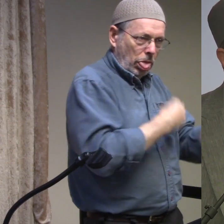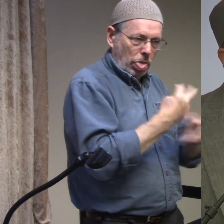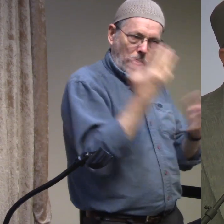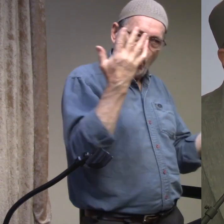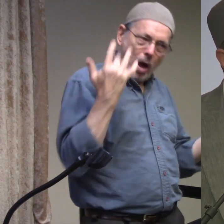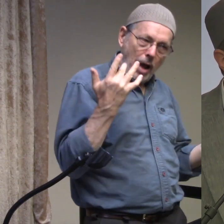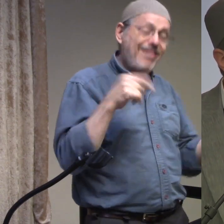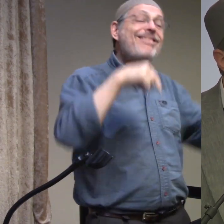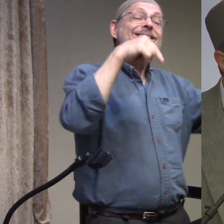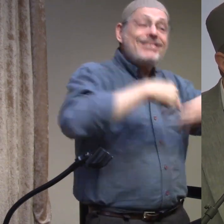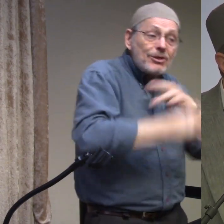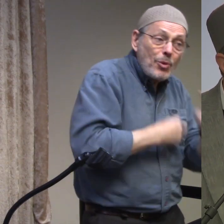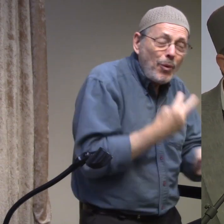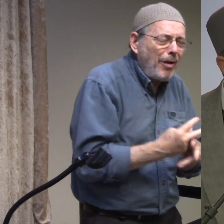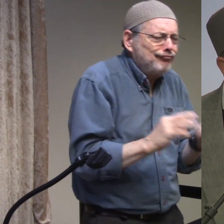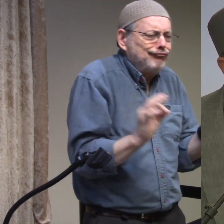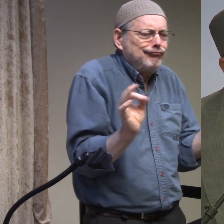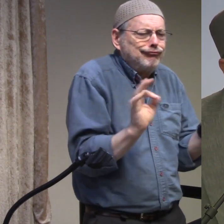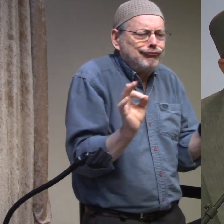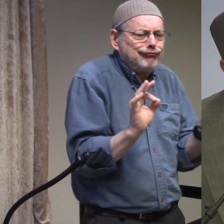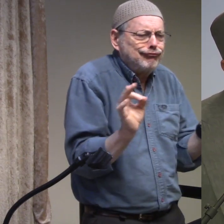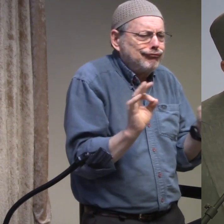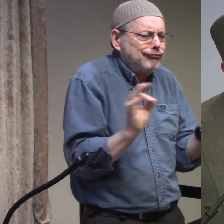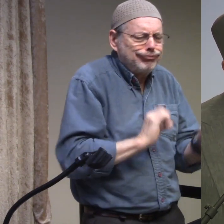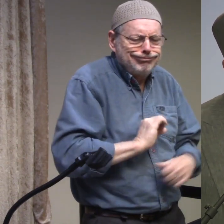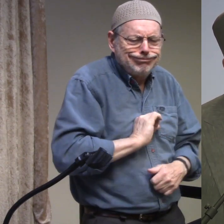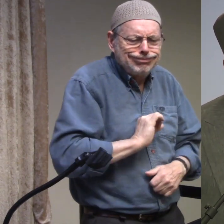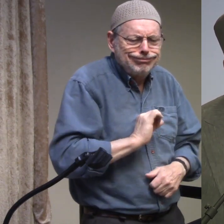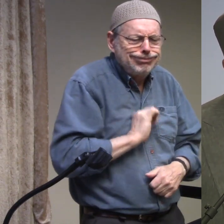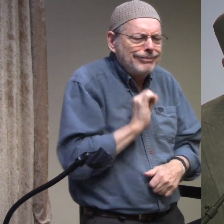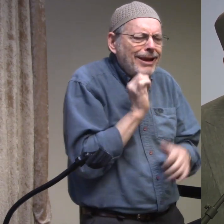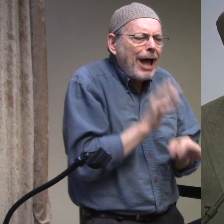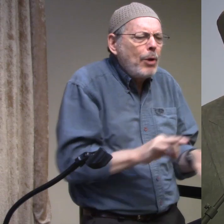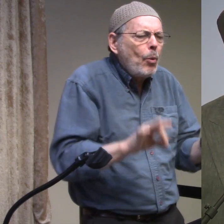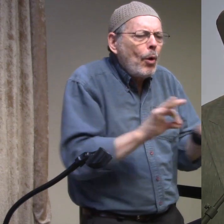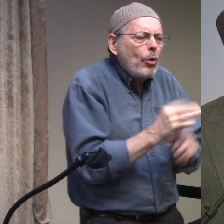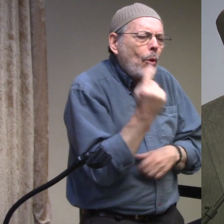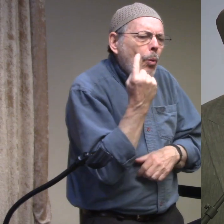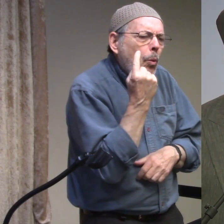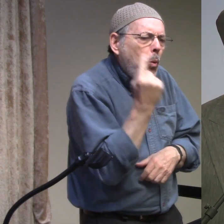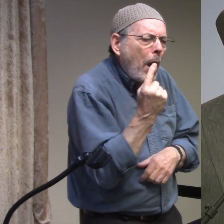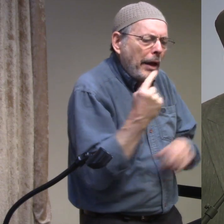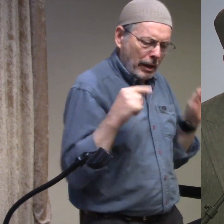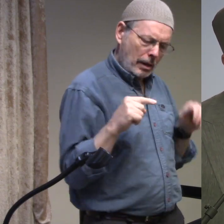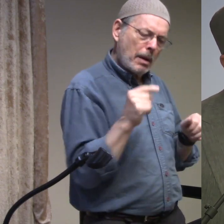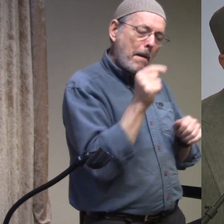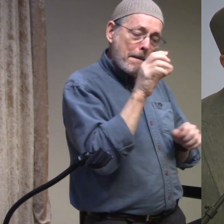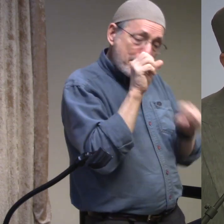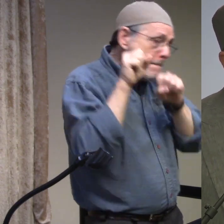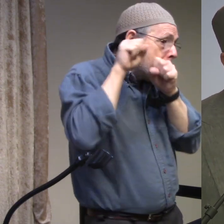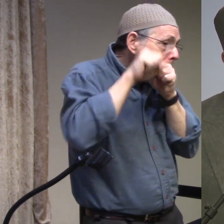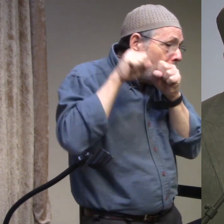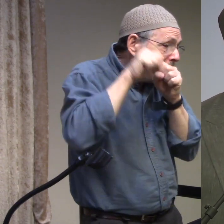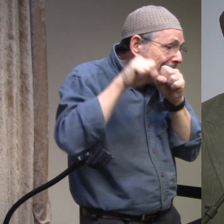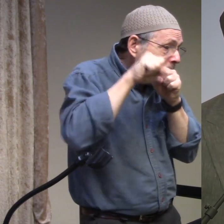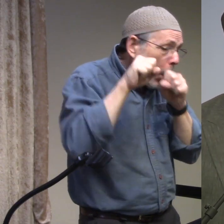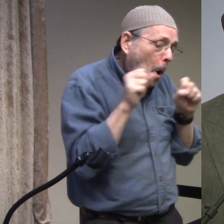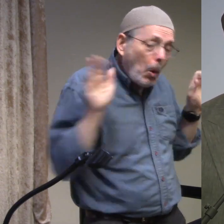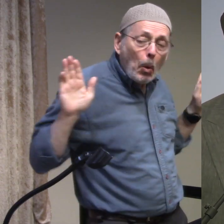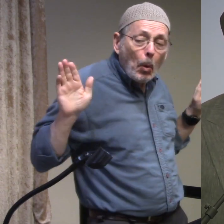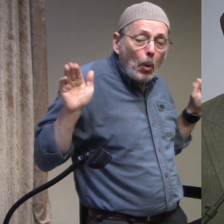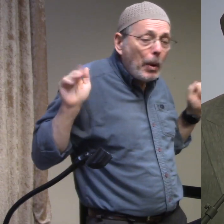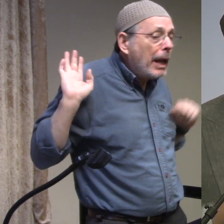This world is not even worth one mosquito's wing. الدُّنْيَا أَقَلُّ مِنَ